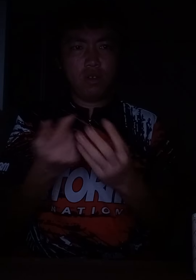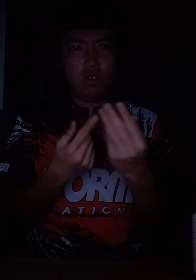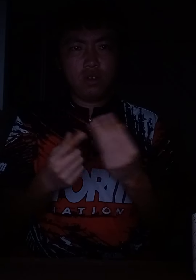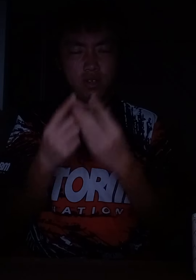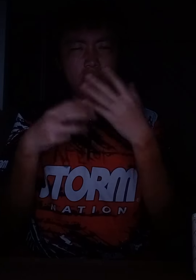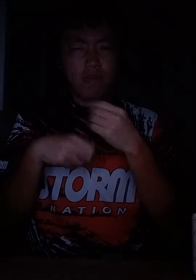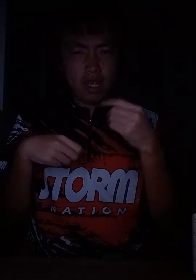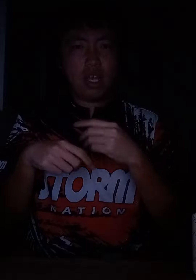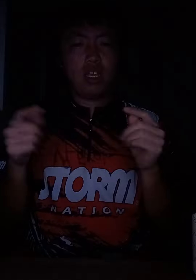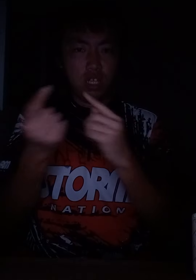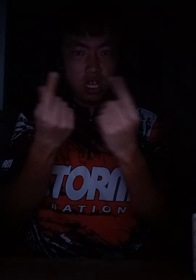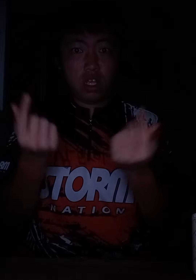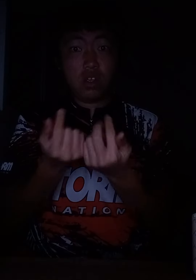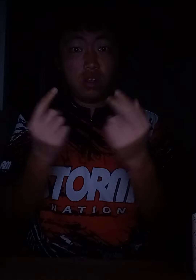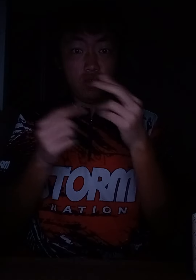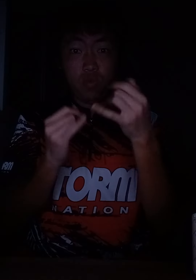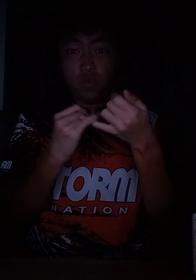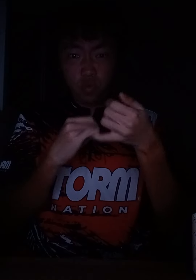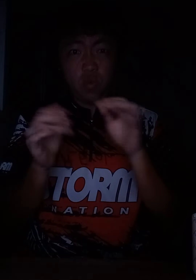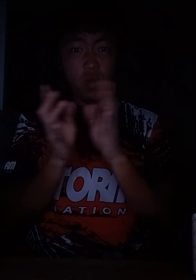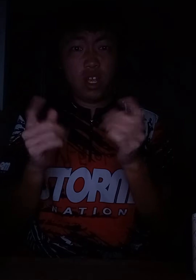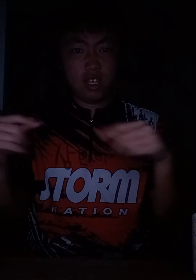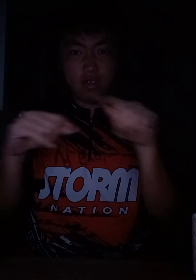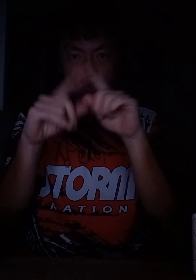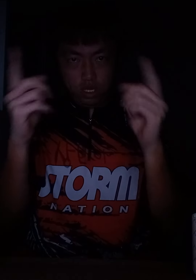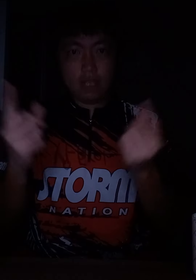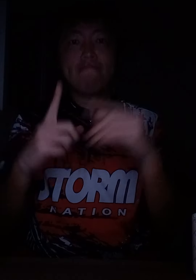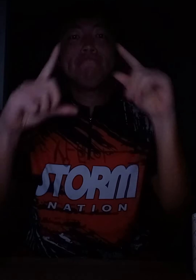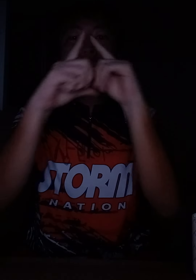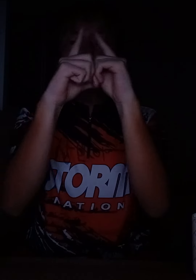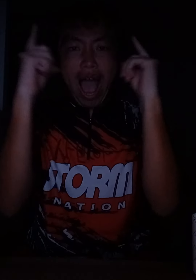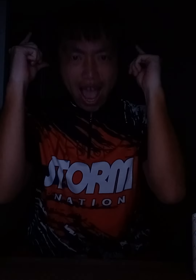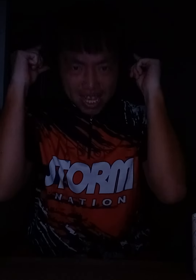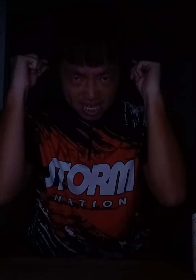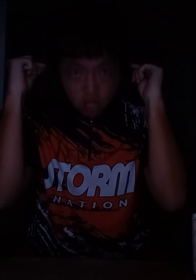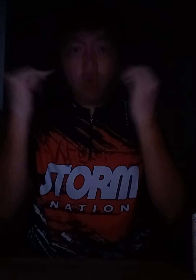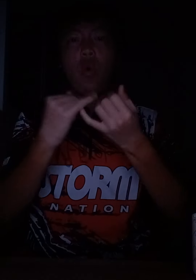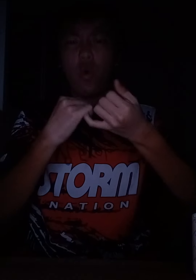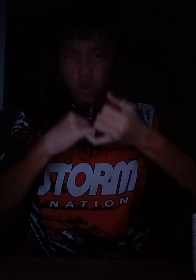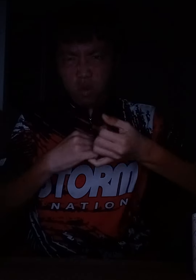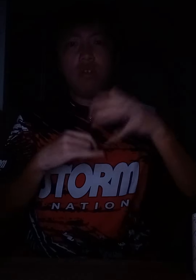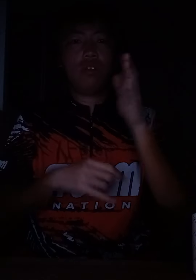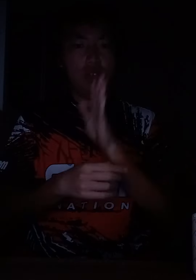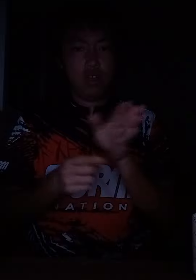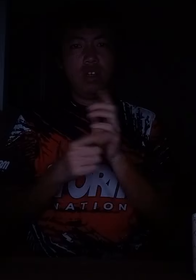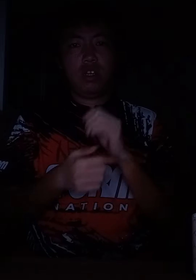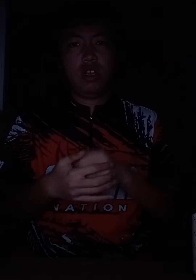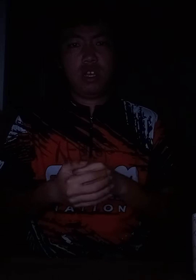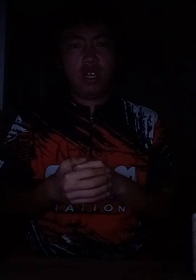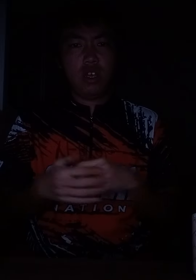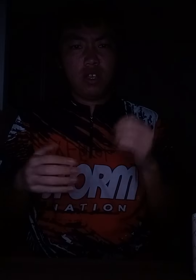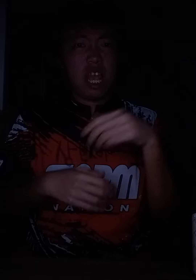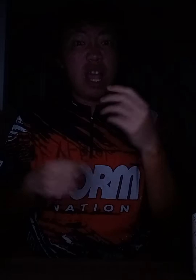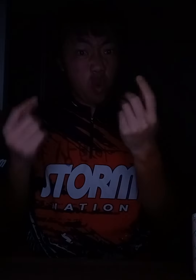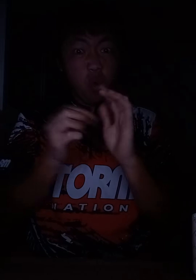감염도 많으니까 예방적 차원에서 대중교통을 이용할 땐 마스크를 꼭 쓰라는 건데 A씨는 내가